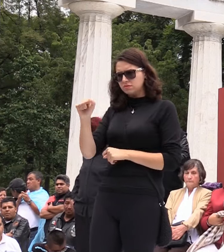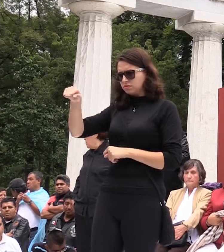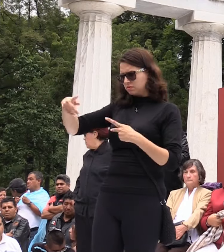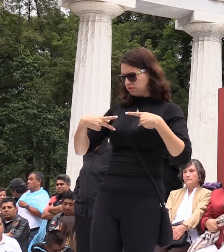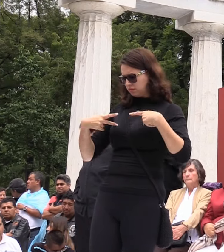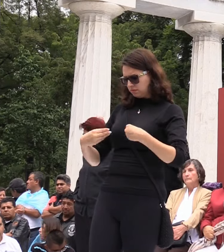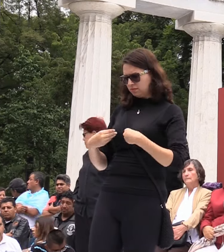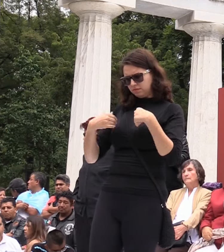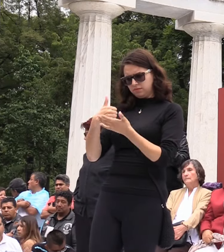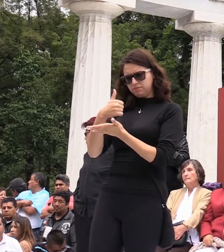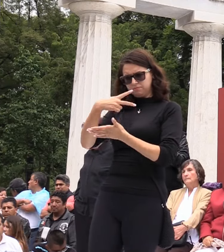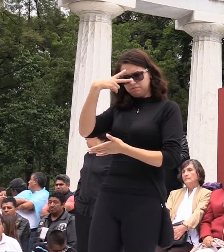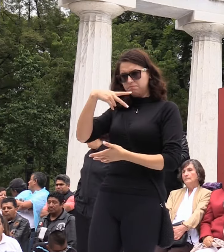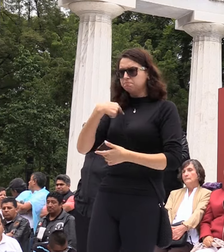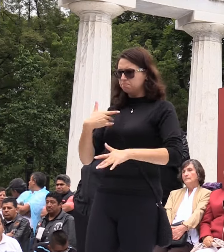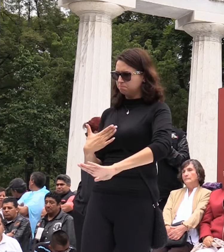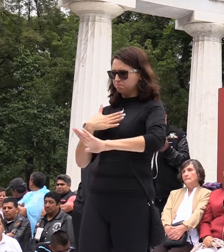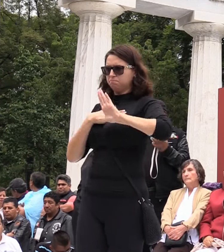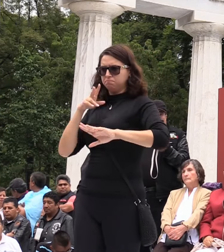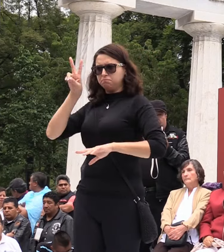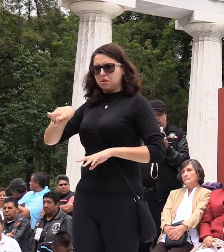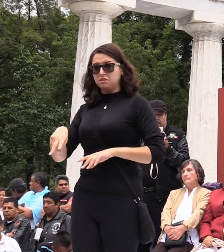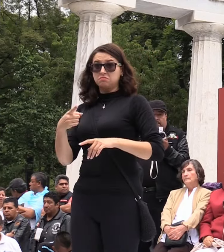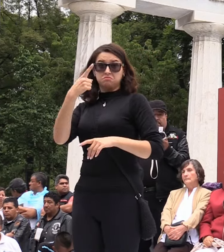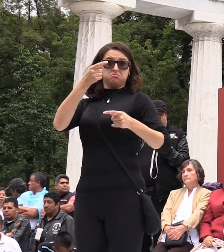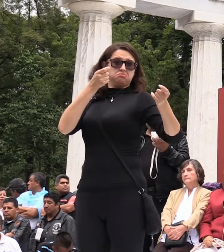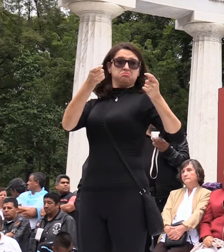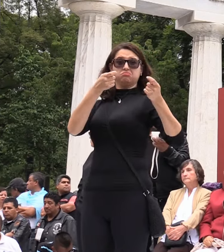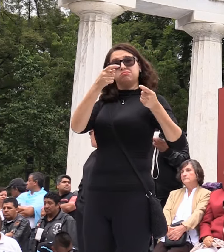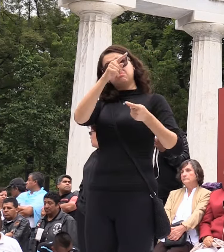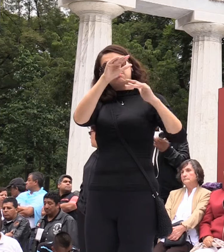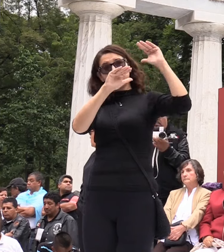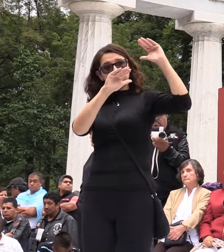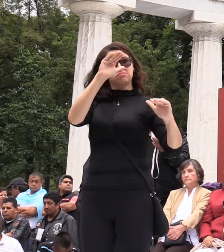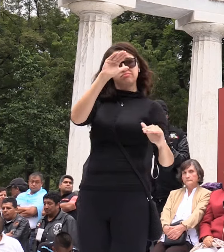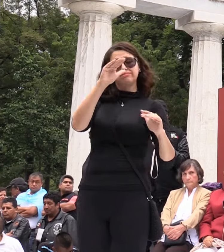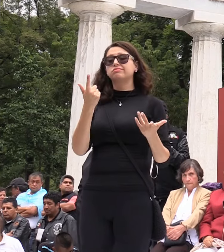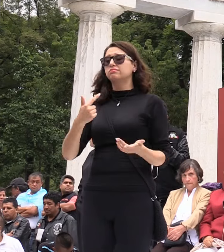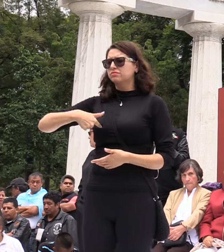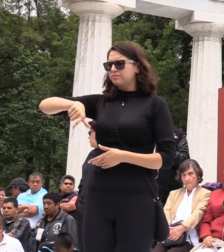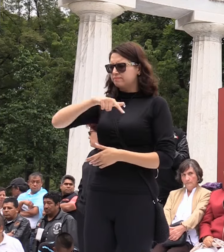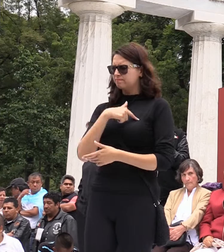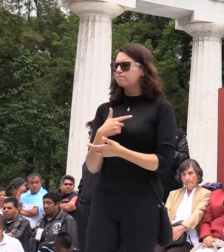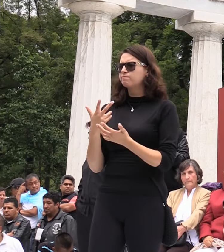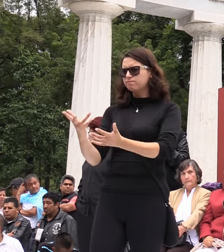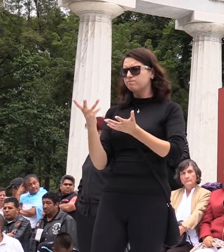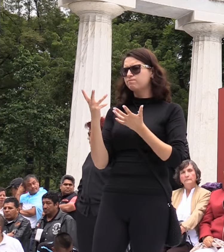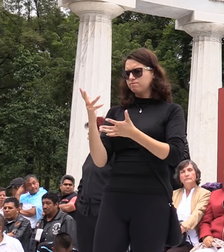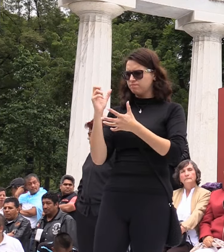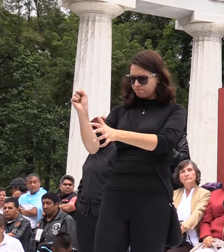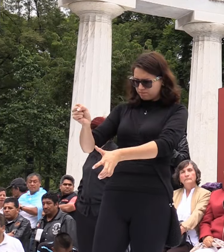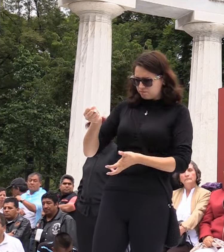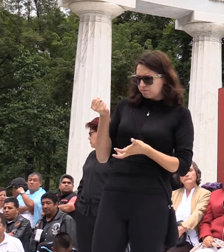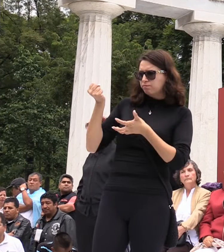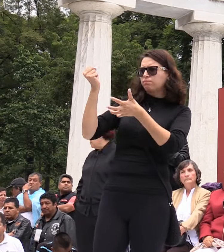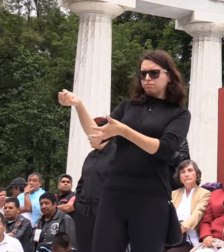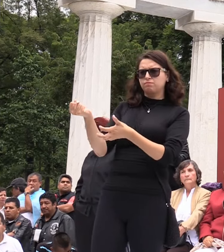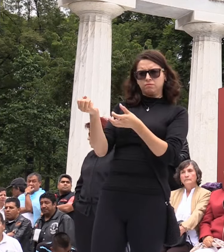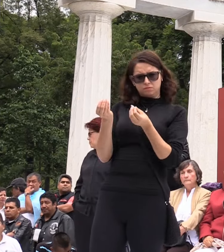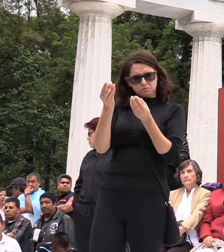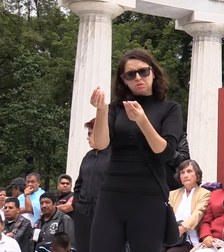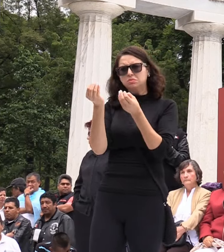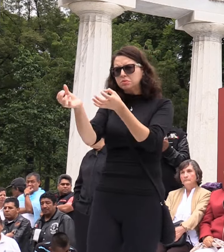ciudad que quienes la gobiernan. Nosotros le apostamos a un presupuesto que atienda las